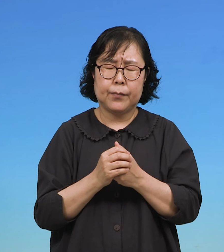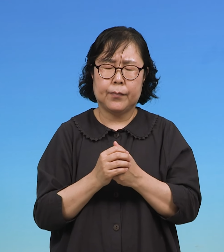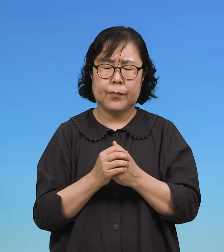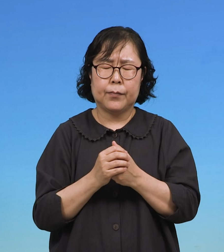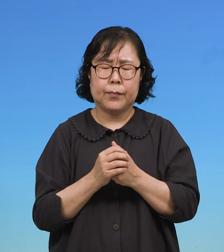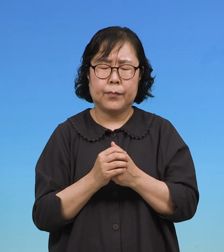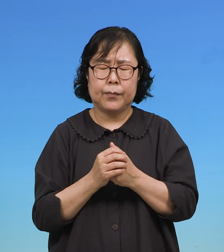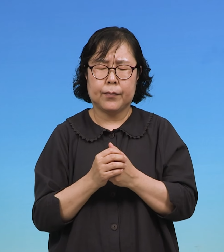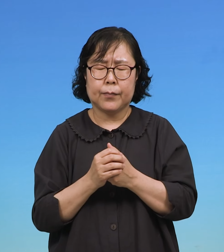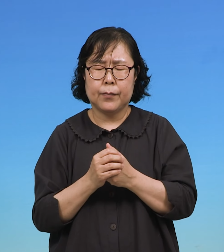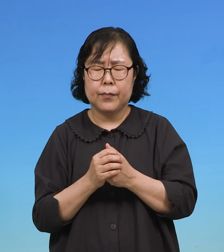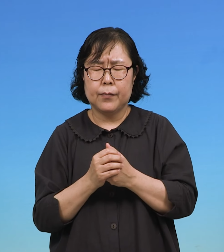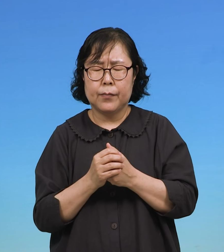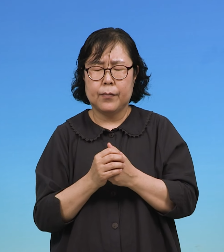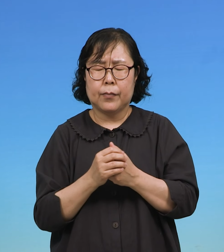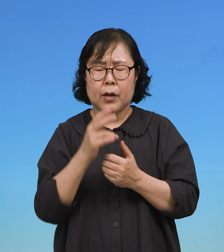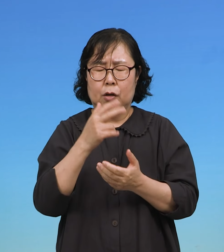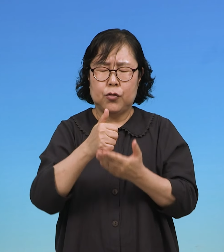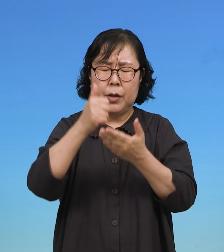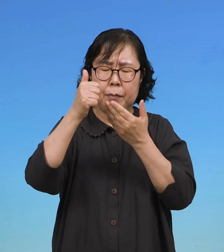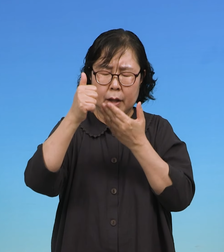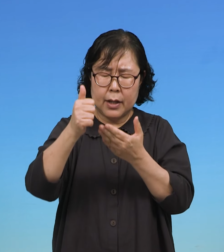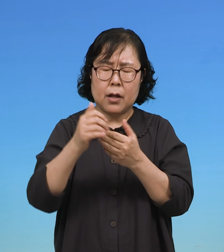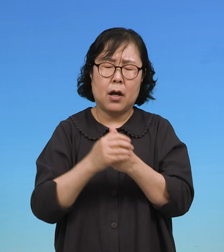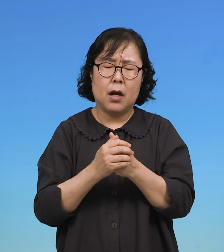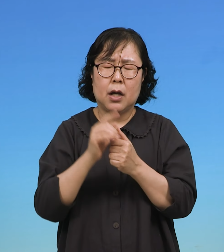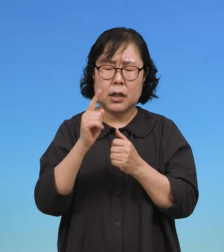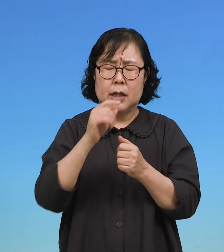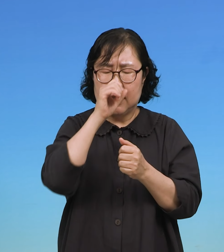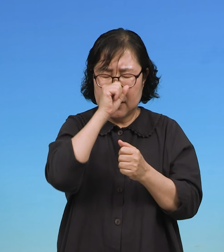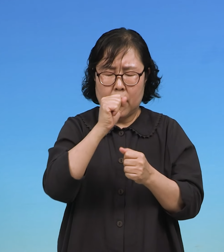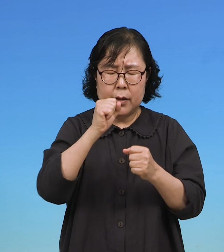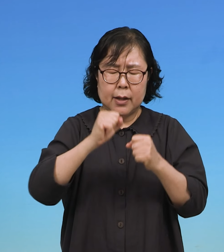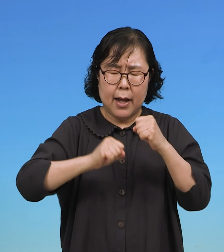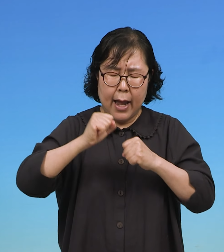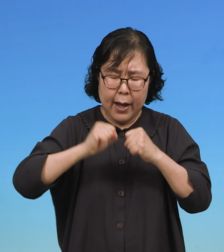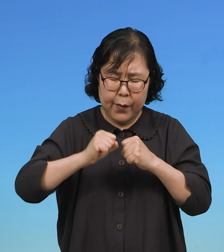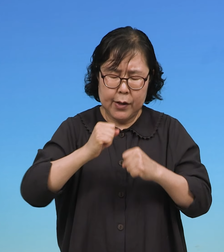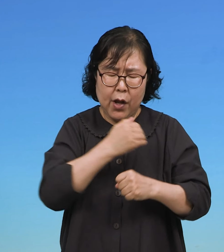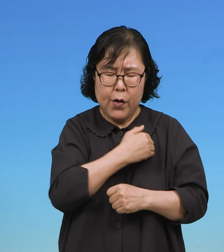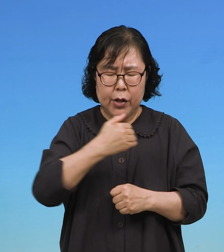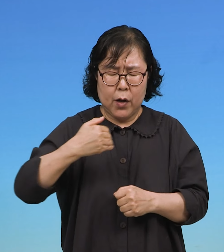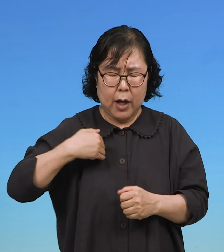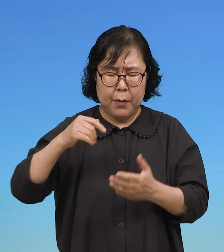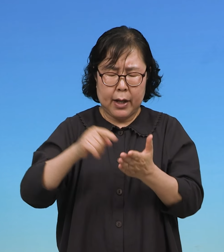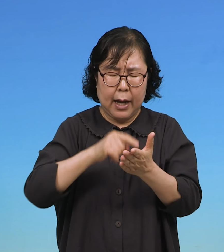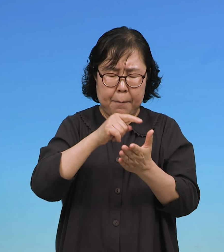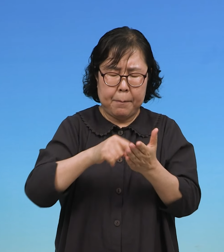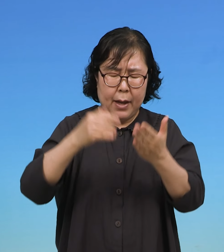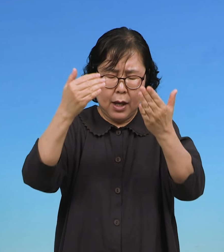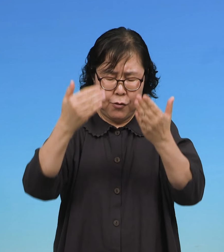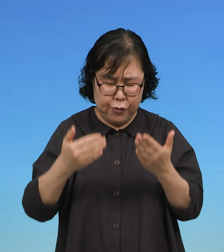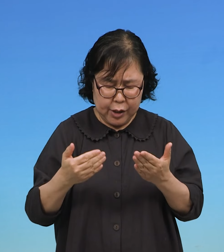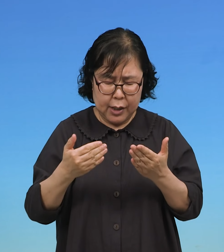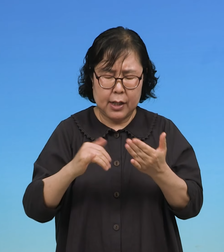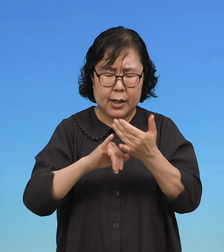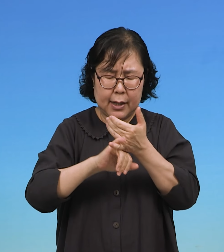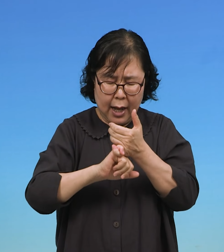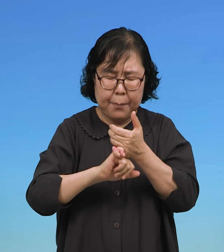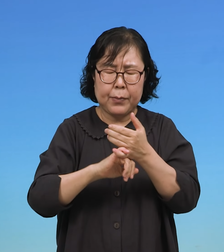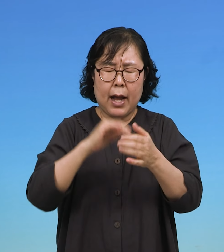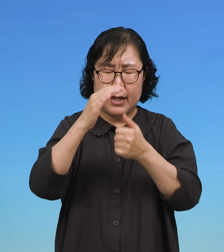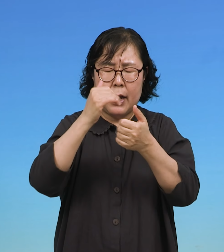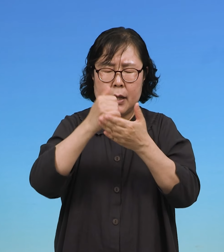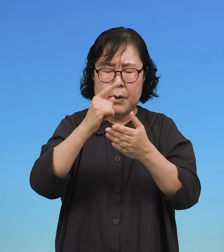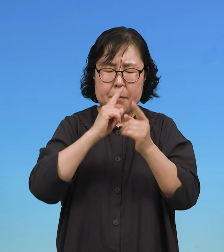것은 주님께 구워드리는 것이니 주님께서 그 선행을 넉넉하게